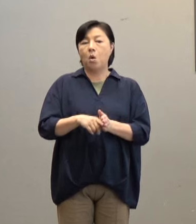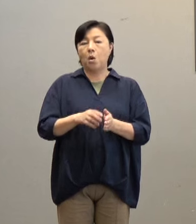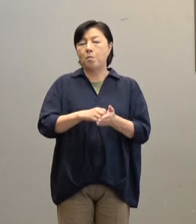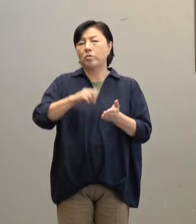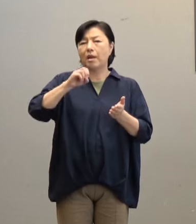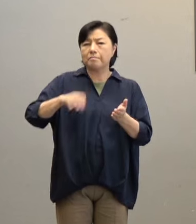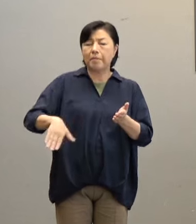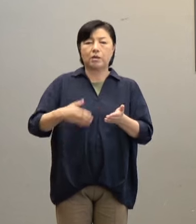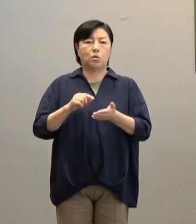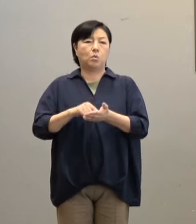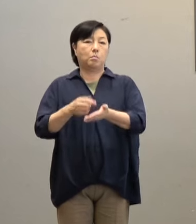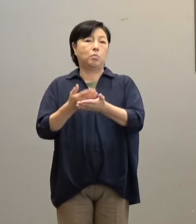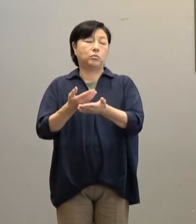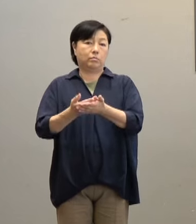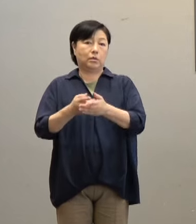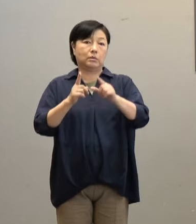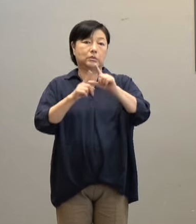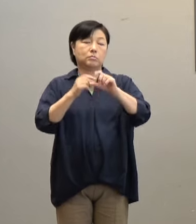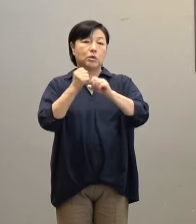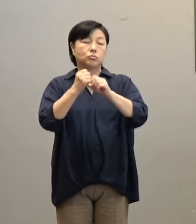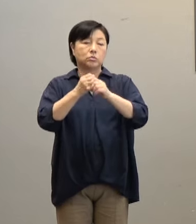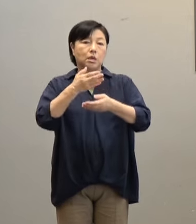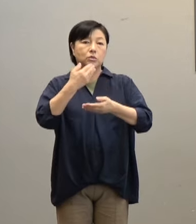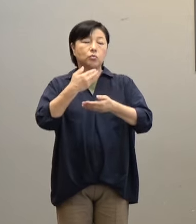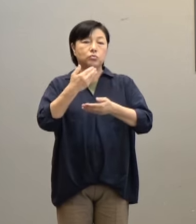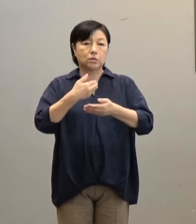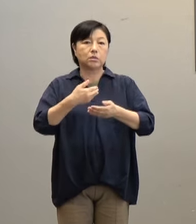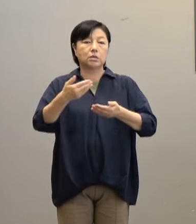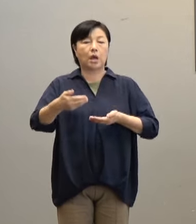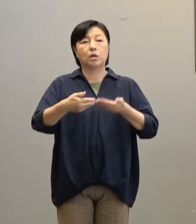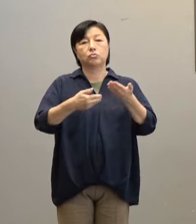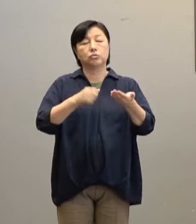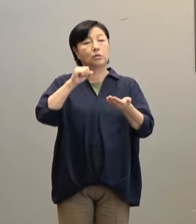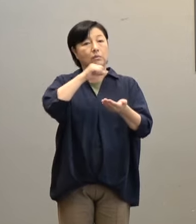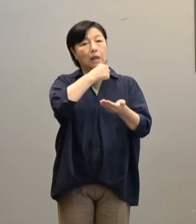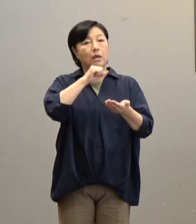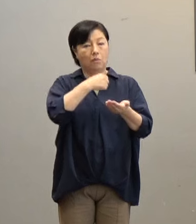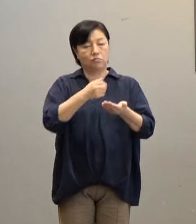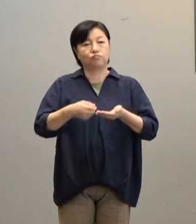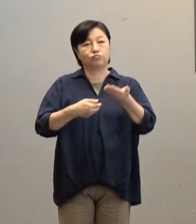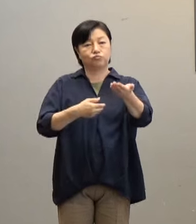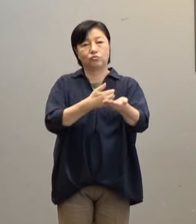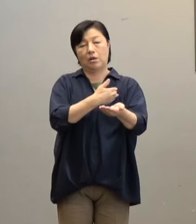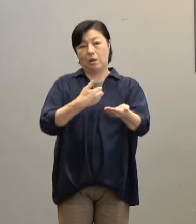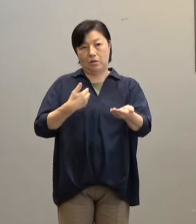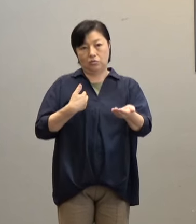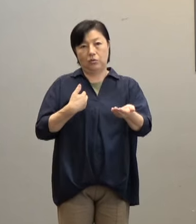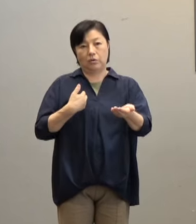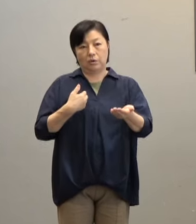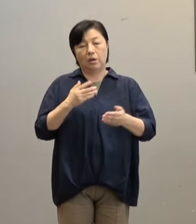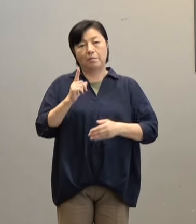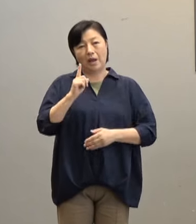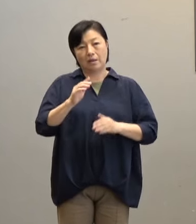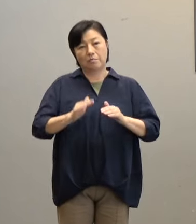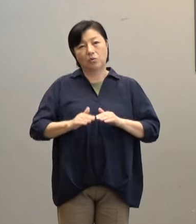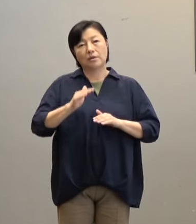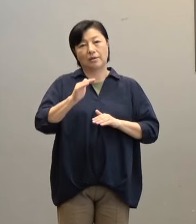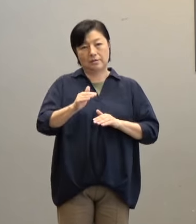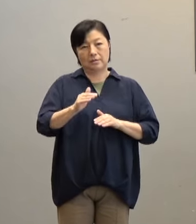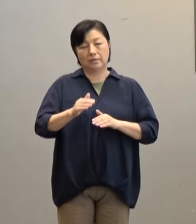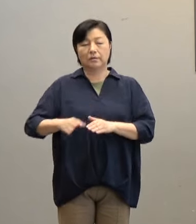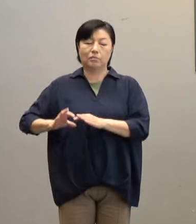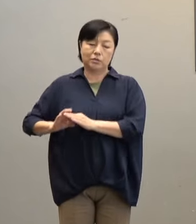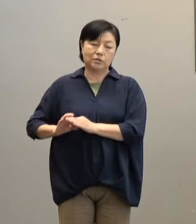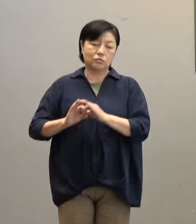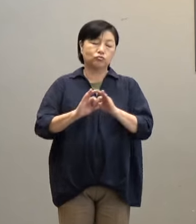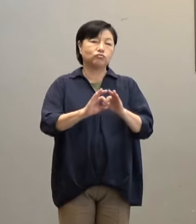、千葉県産の食品がですね輸入可能になるということは、これは一歩前進であり、まあ、喜ばしいことだと思っております。引き続き